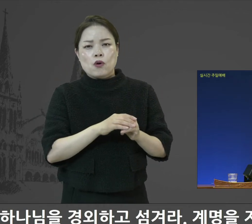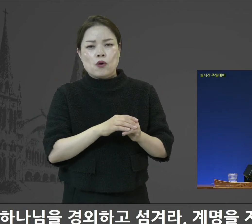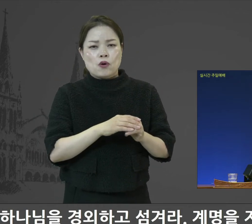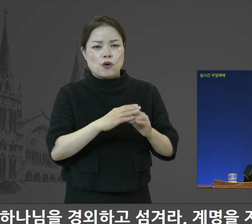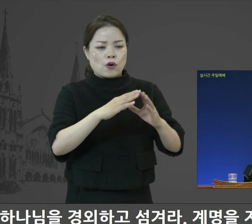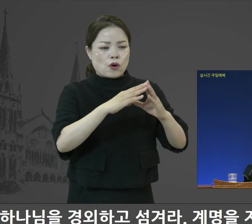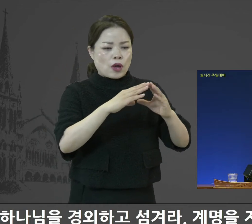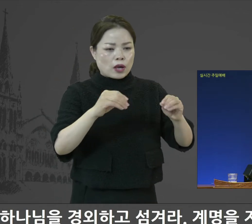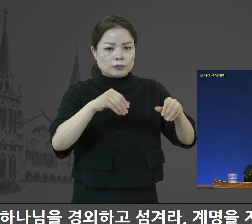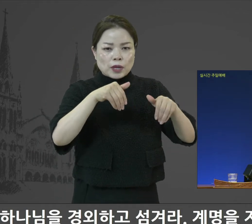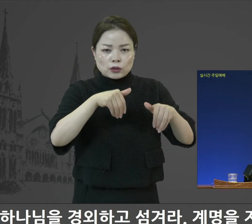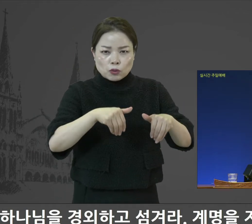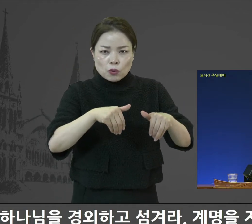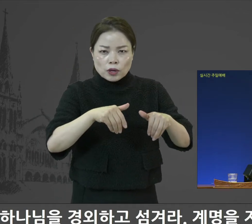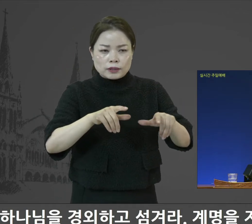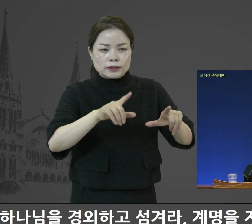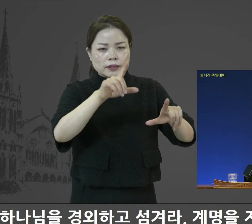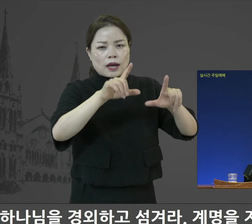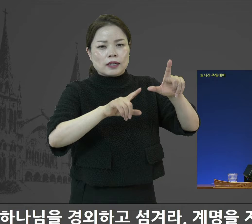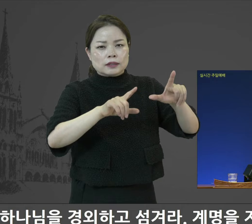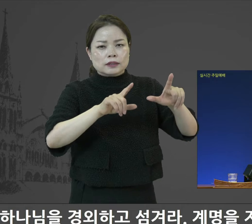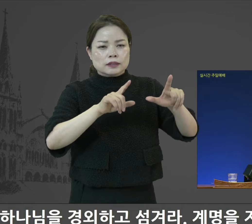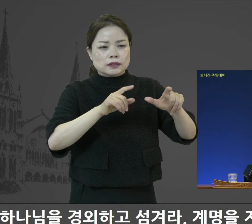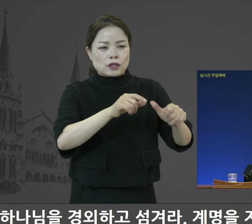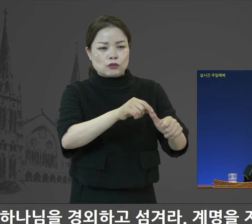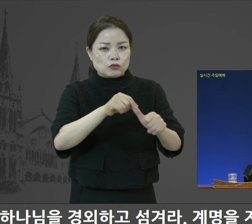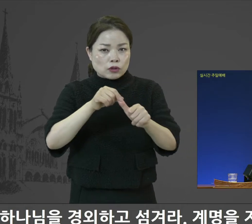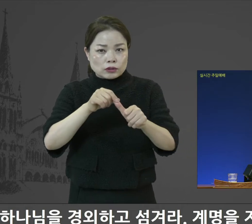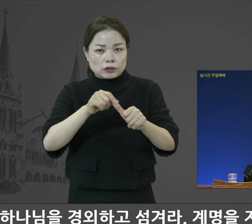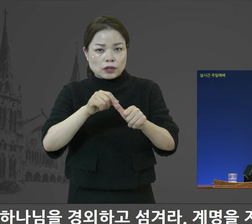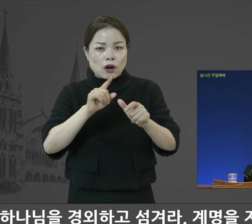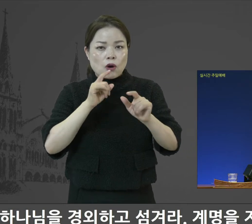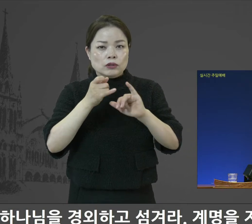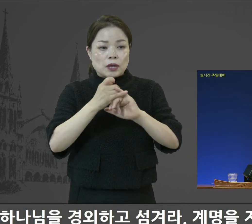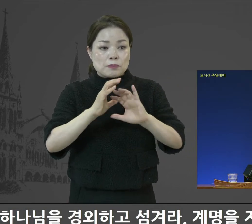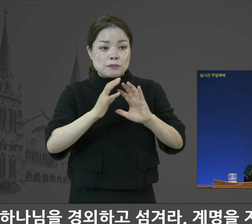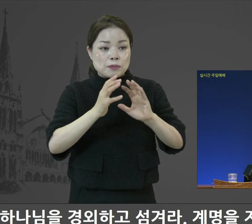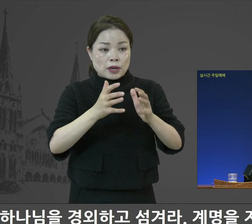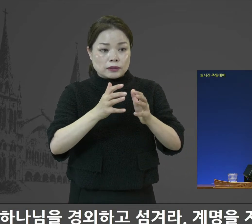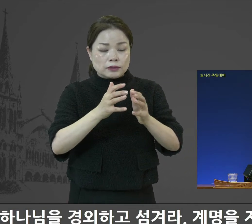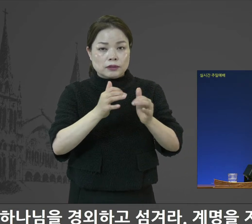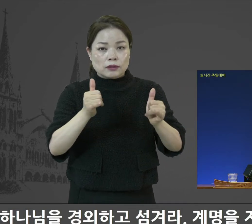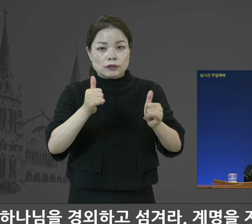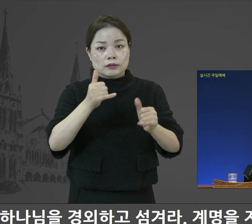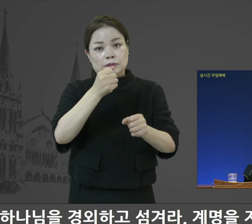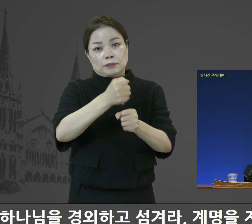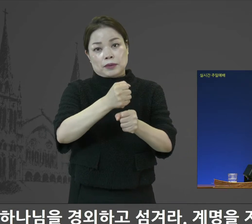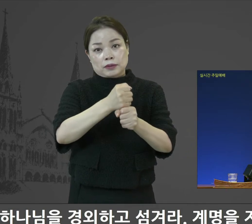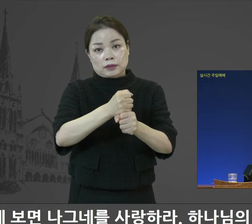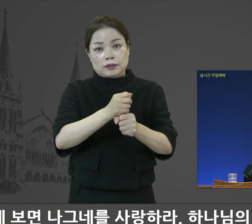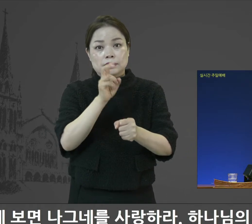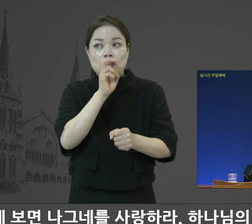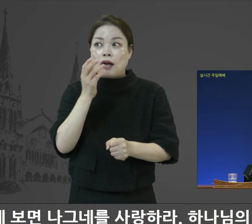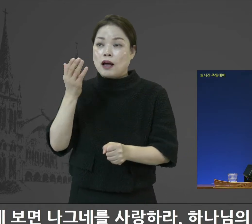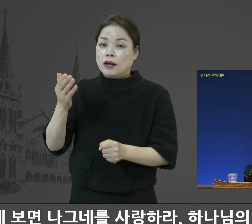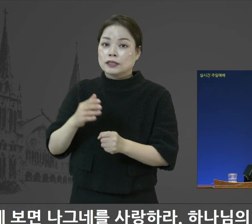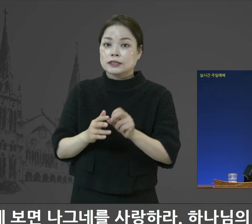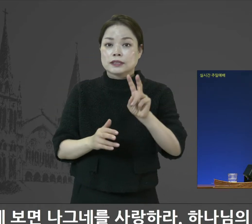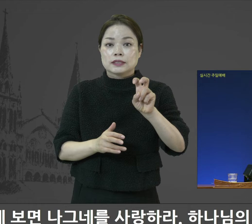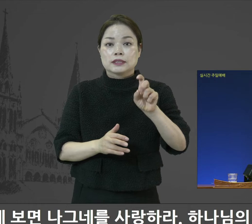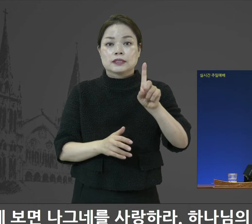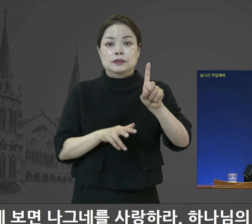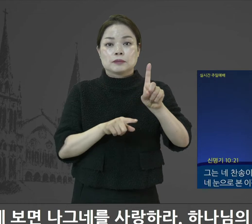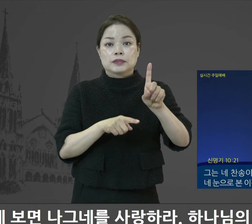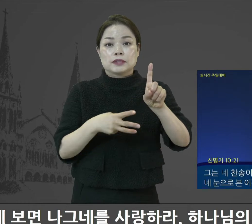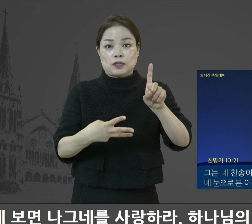상태에서 끄집어내어서 하나님의 언약 백성 삼으신 그들을 향하여 찬송을 부르고 있는 겁니다. 21절 찾으셨죠?